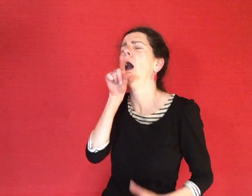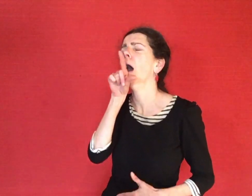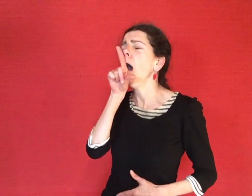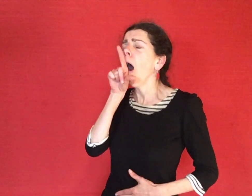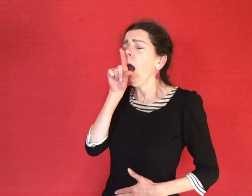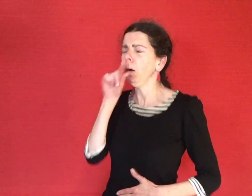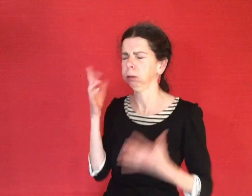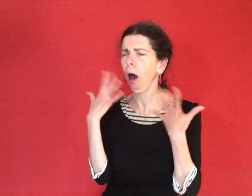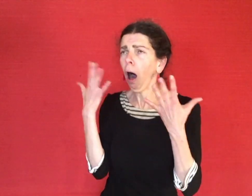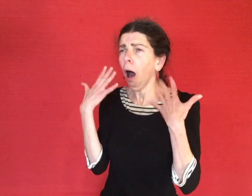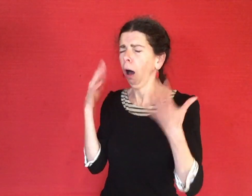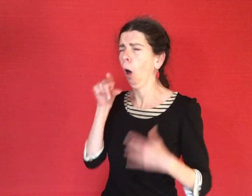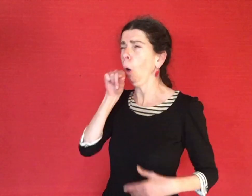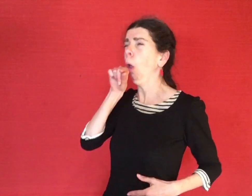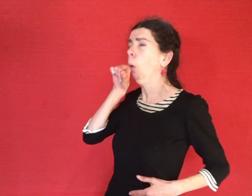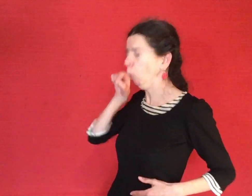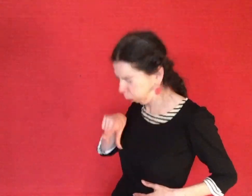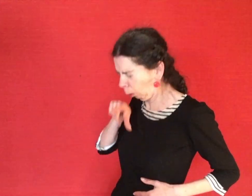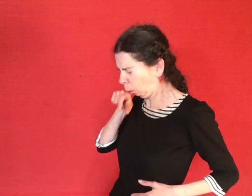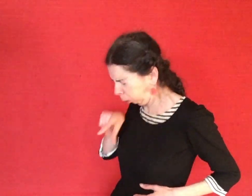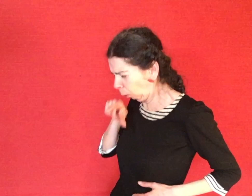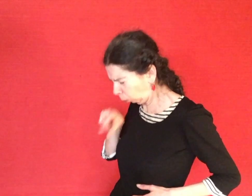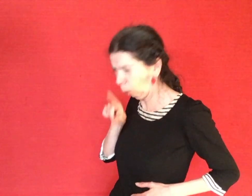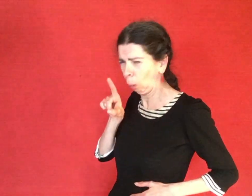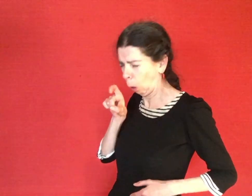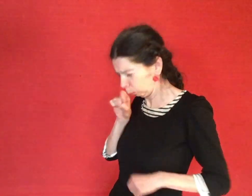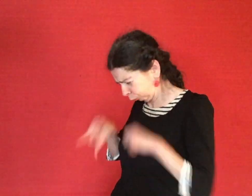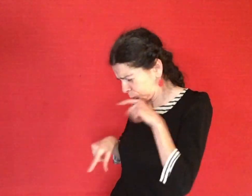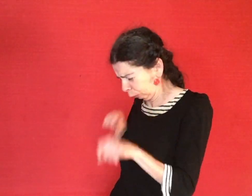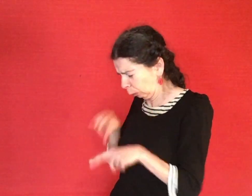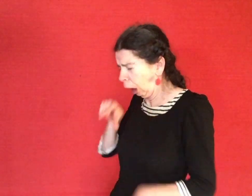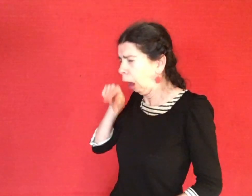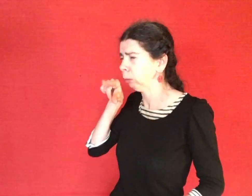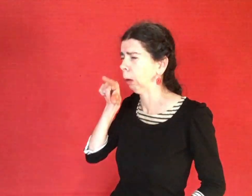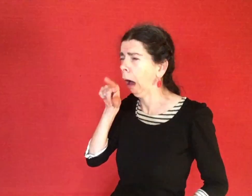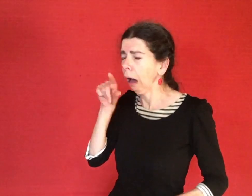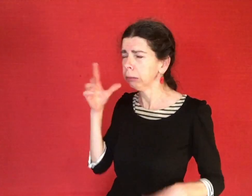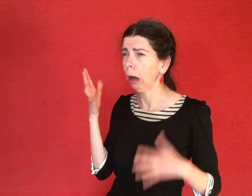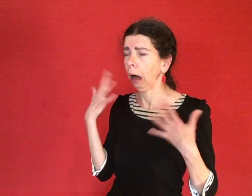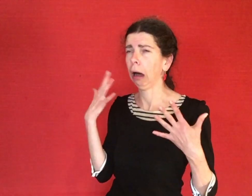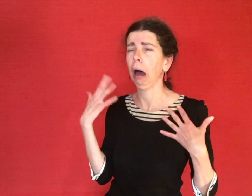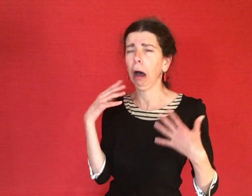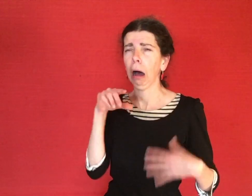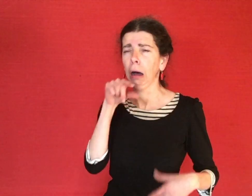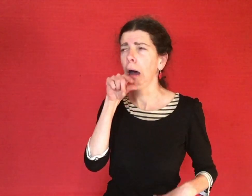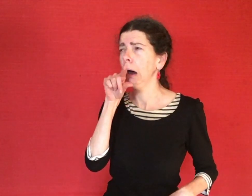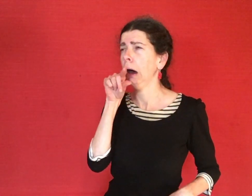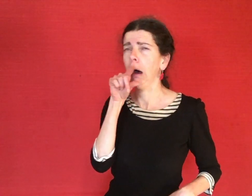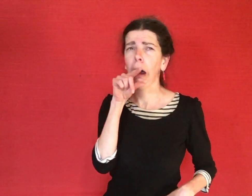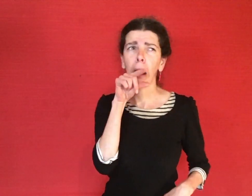Ouf! Le poussin s'ébroue dans l'herbe et recrache toute l'eau qu'il a avalée. Enfin, il retrouve